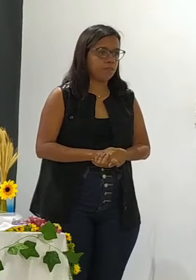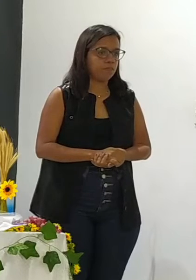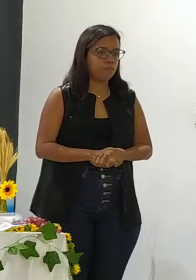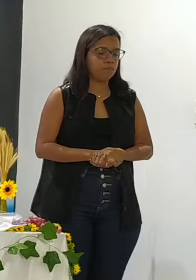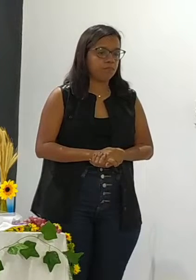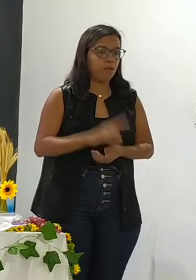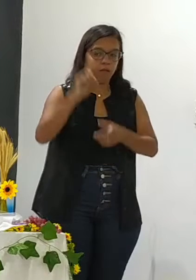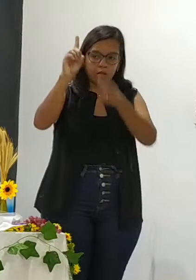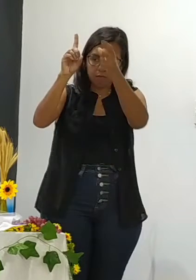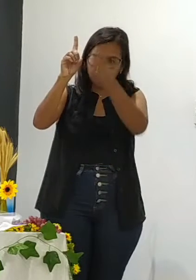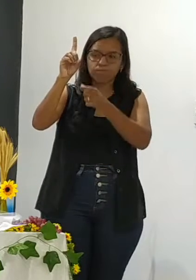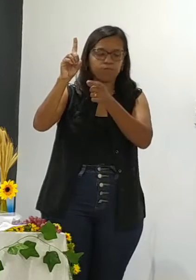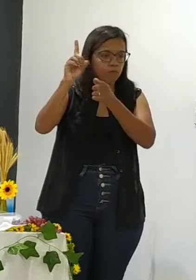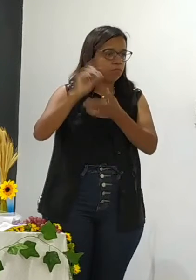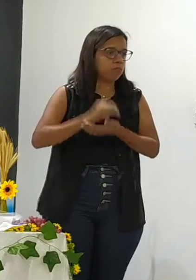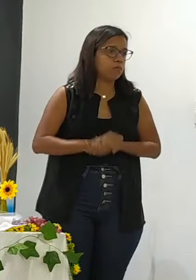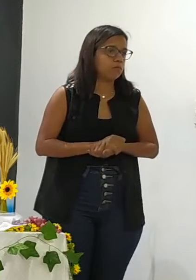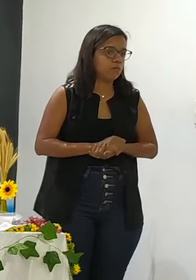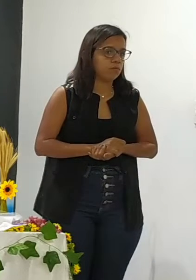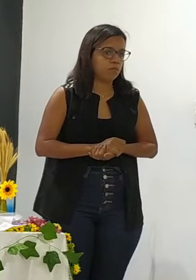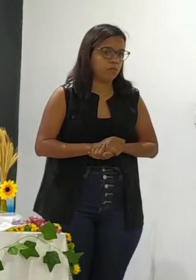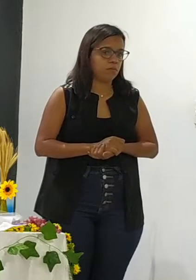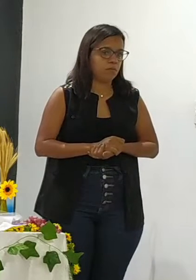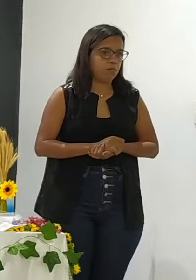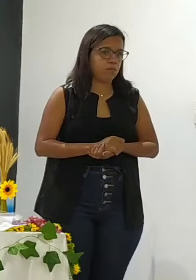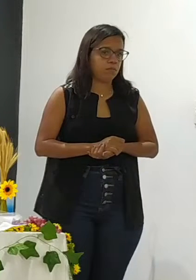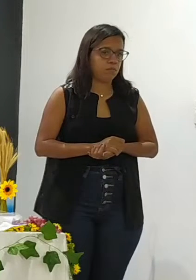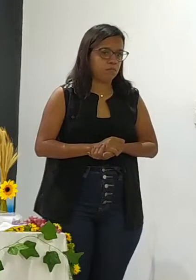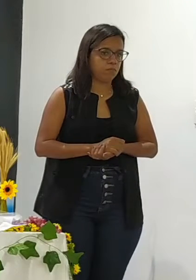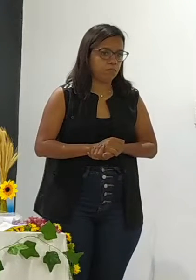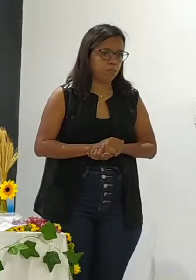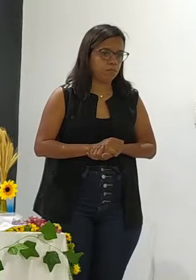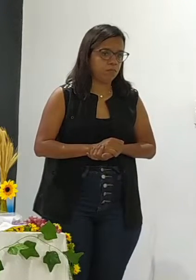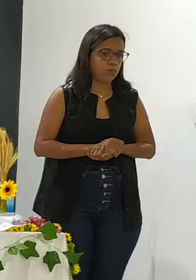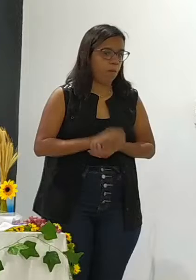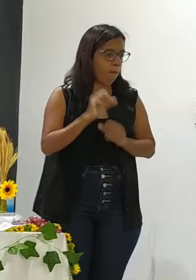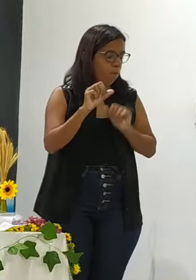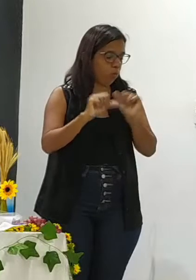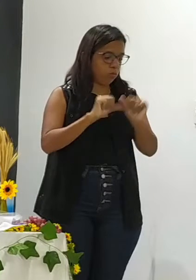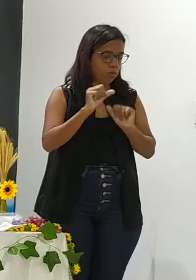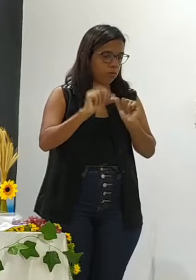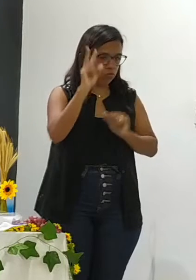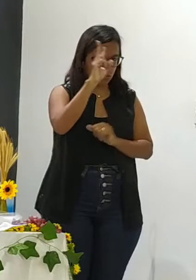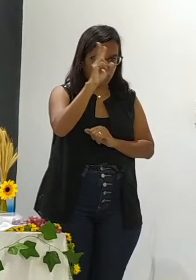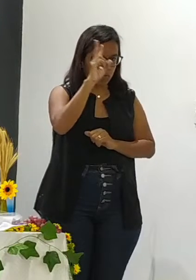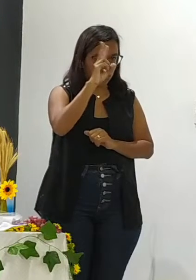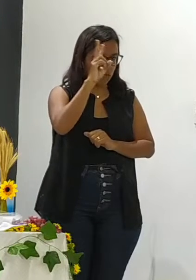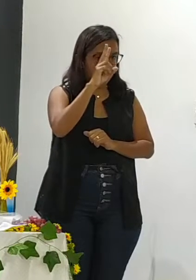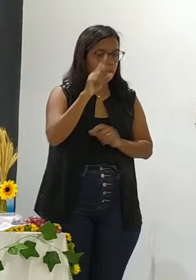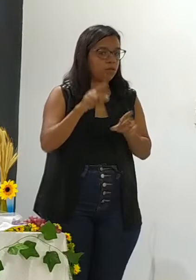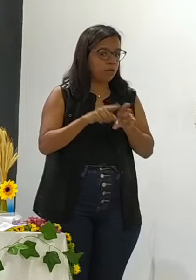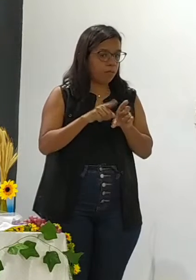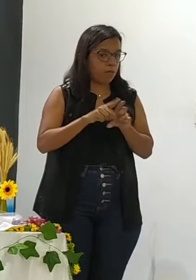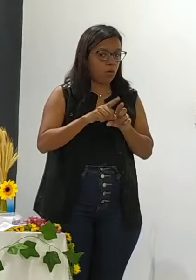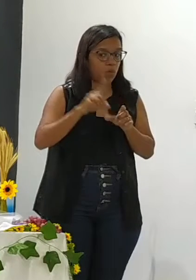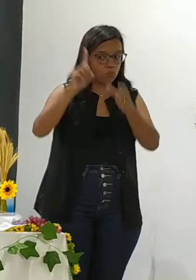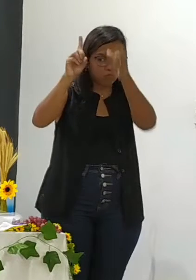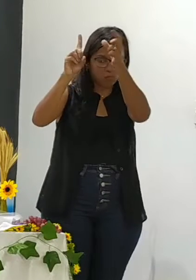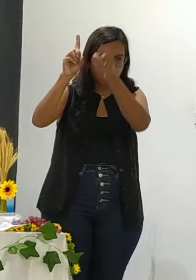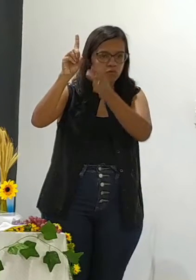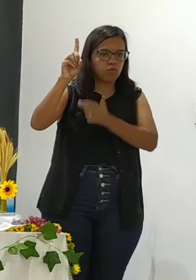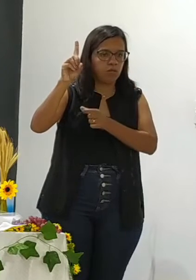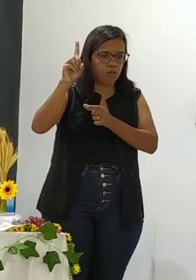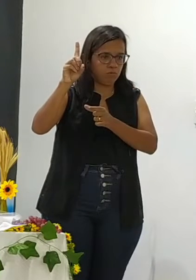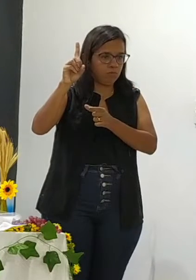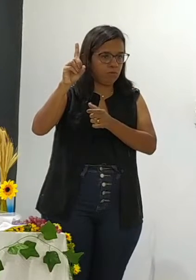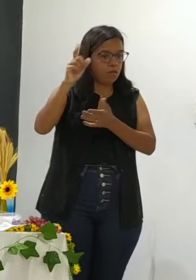Ele é Deus. Ele não só interfere na nossa história, não. O nosso Deus,